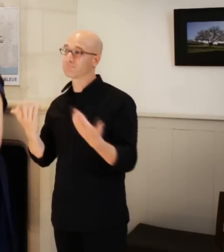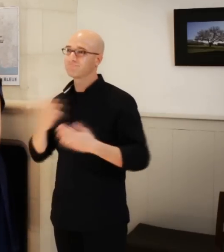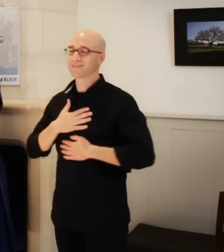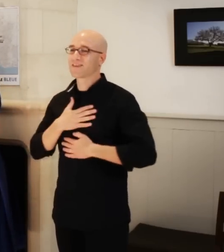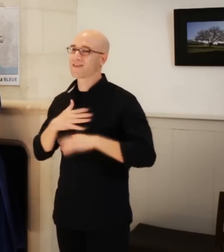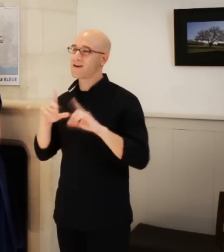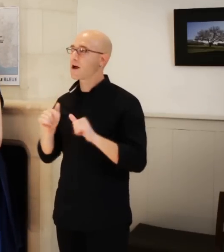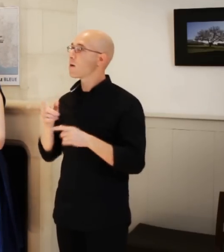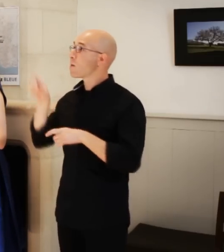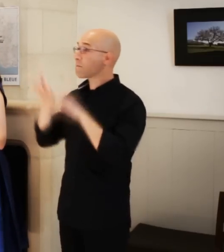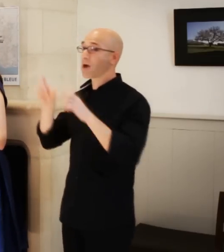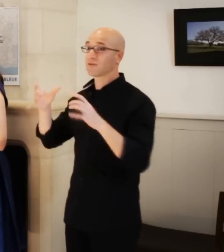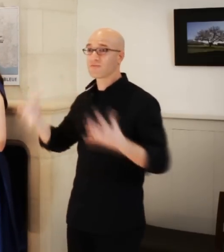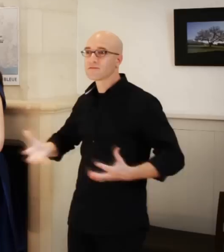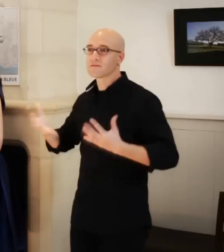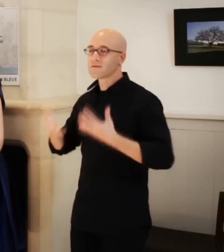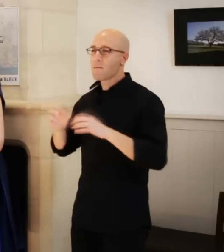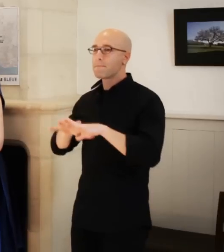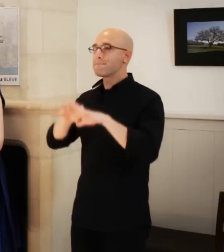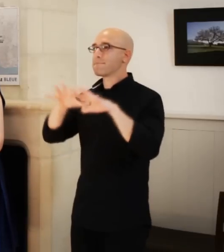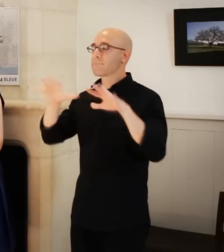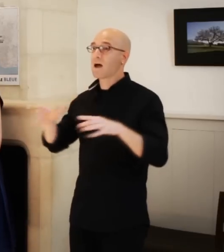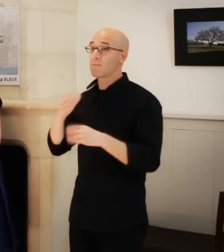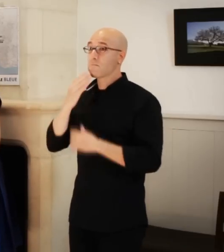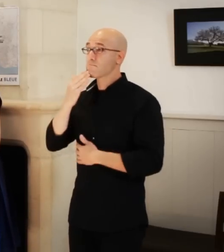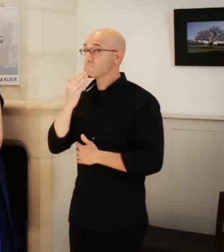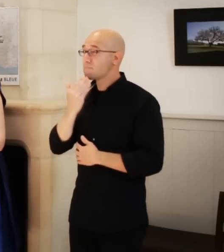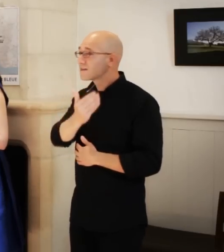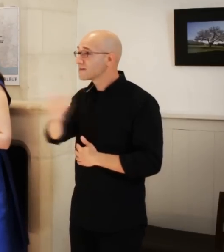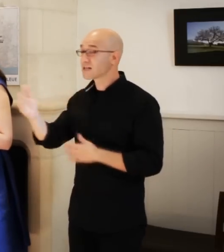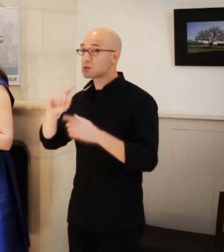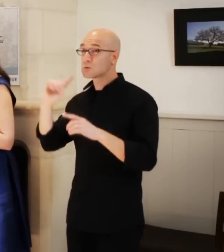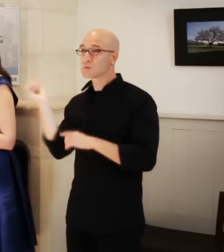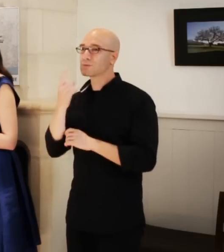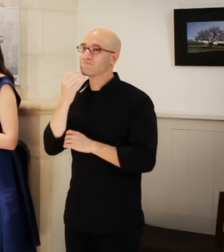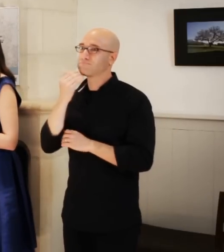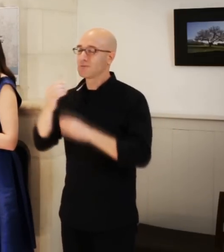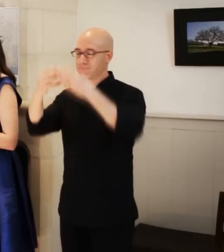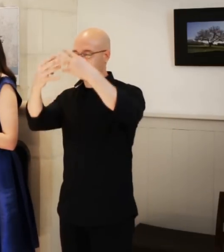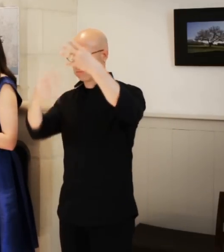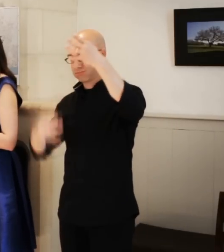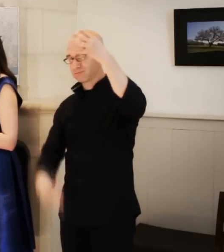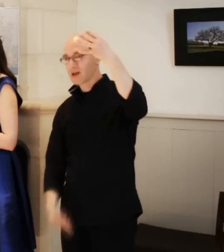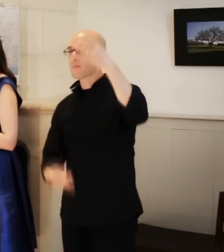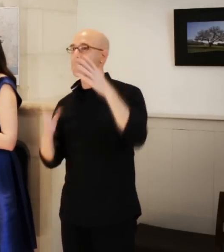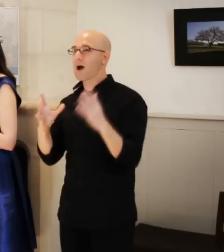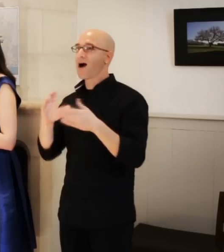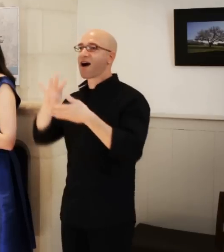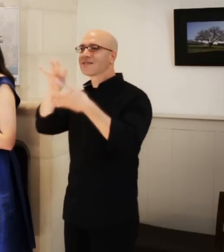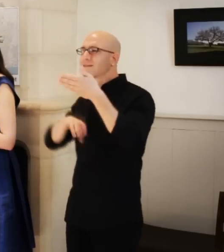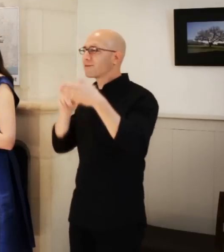soutenus. On ne va pas les citer parce qu'ils sont trop nombreux, mais on les a inscrits dans les textes. Là, vous pouvez les voir. On vous invite à voir les textes.